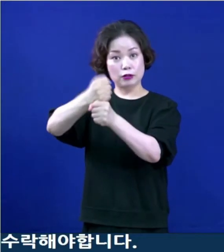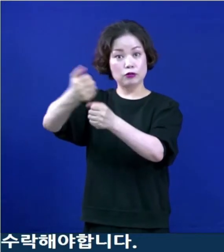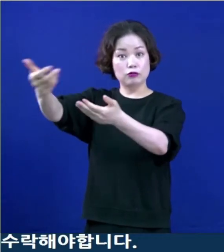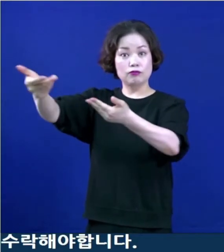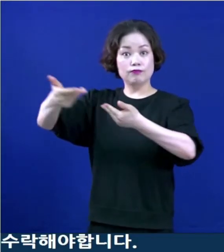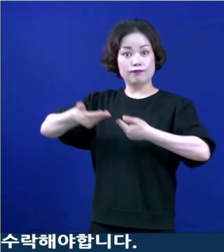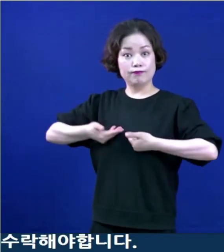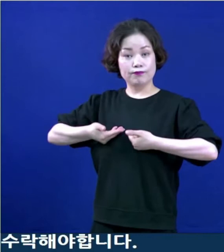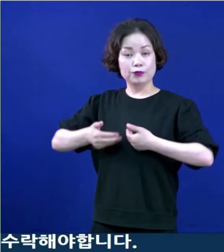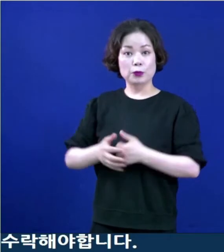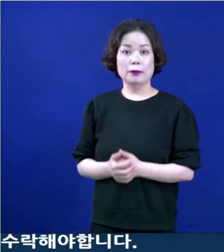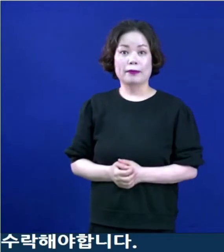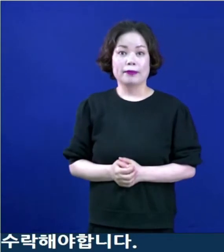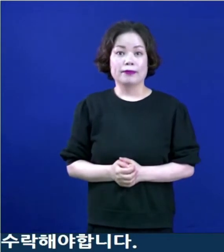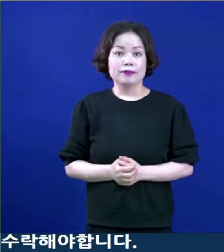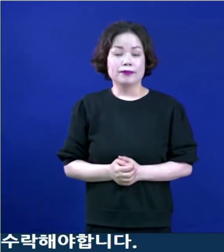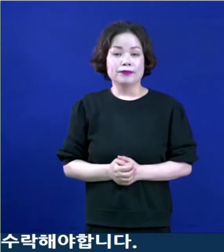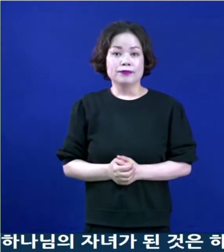것이지요.